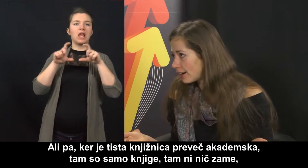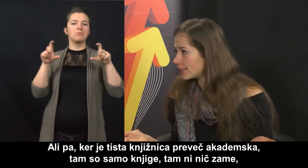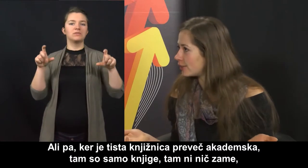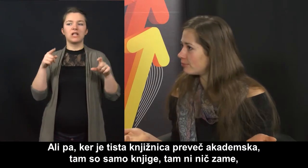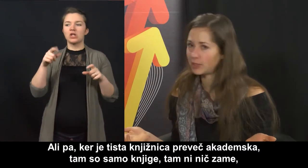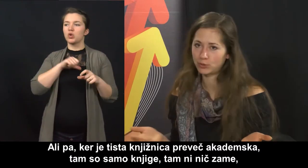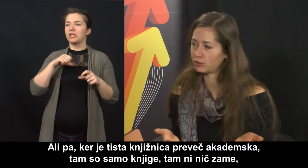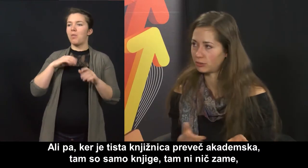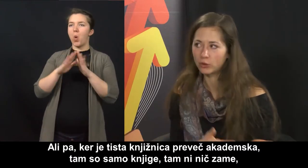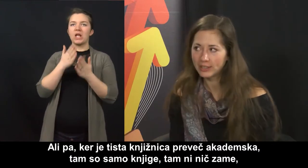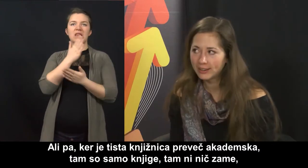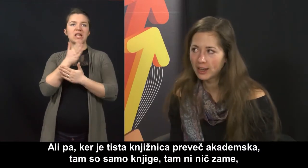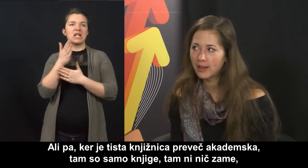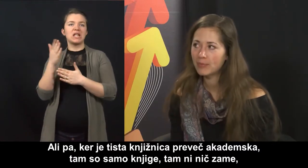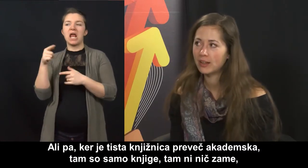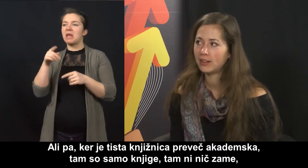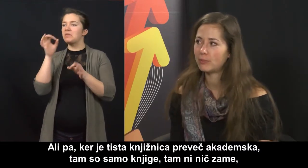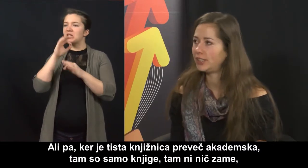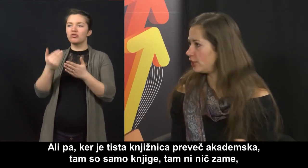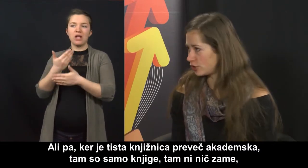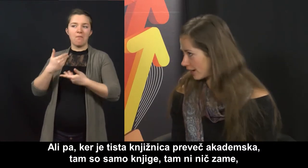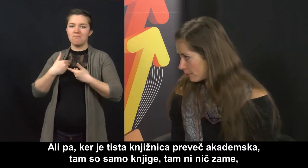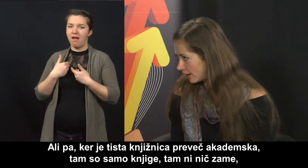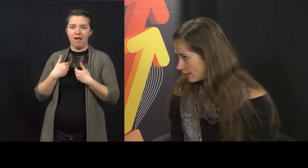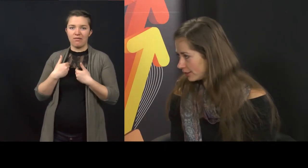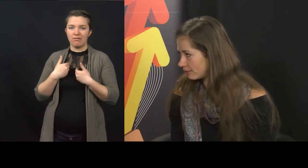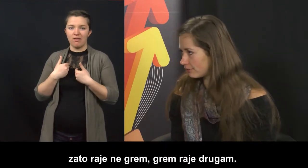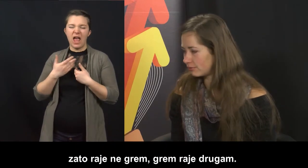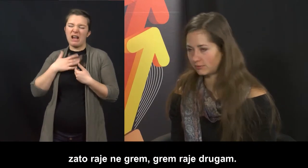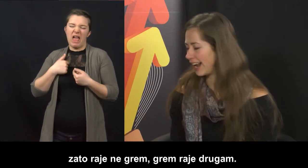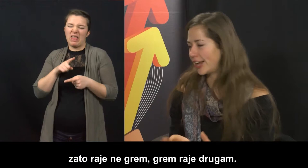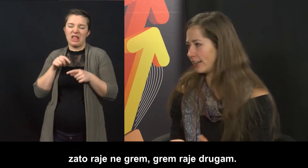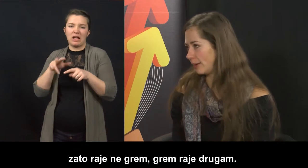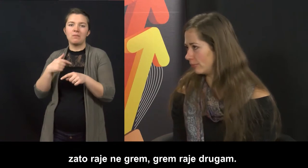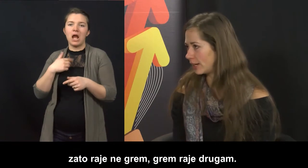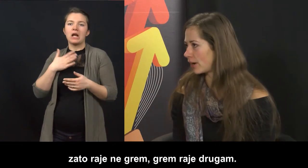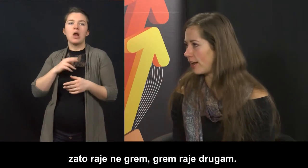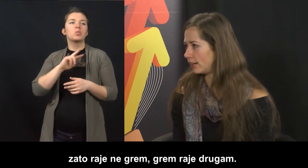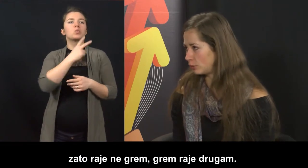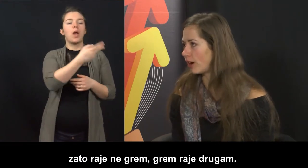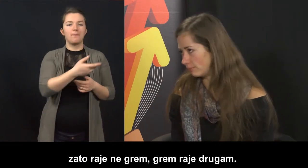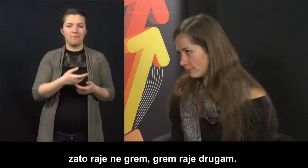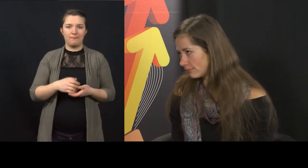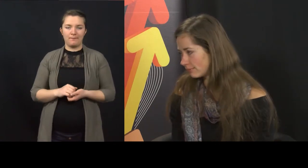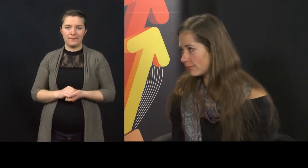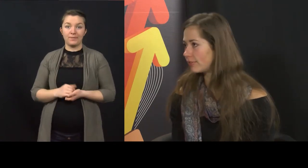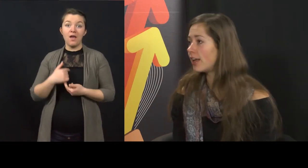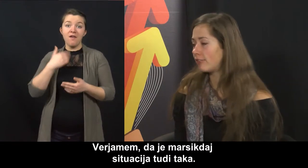akademska, tam so samo knjige, tam ni nič zame in raje ne grem, grem raje